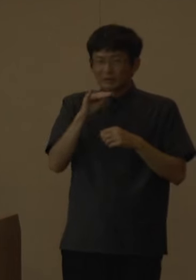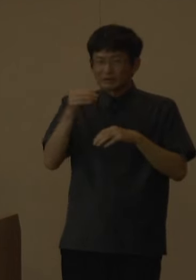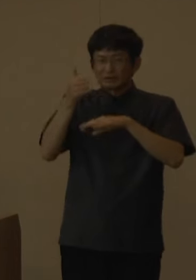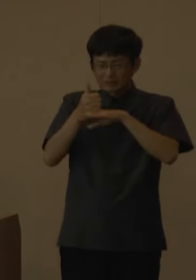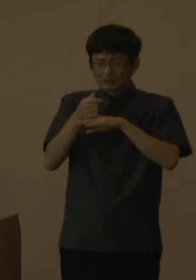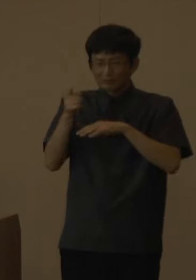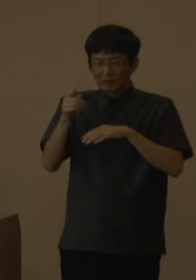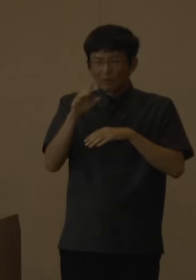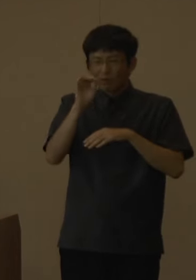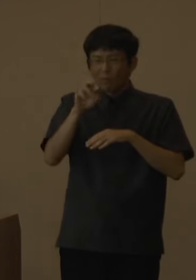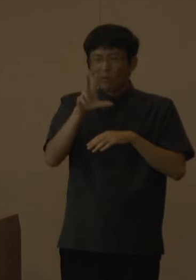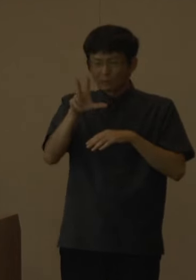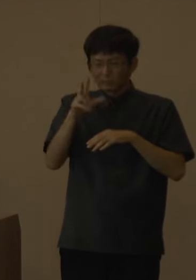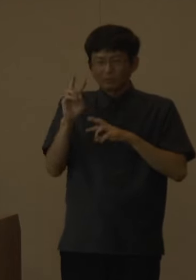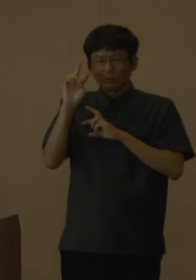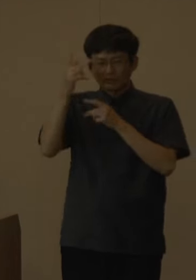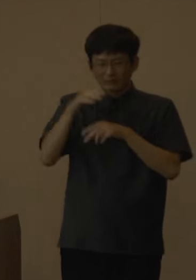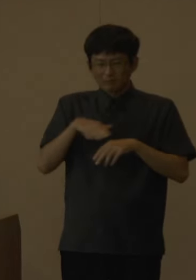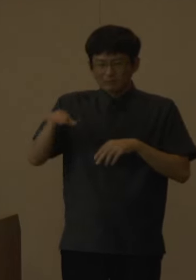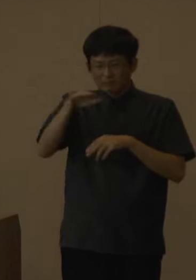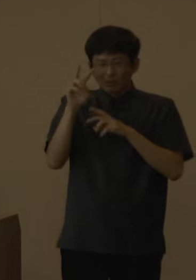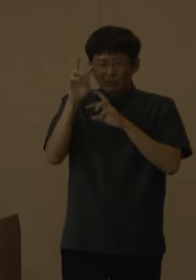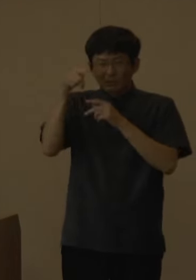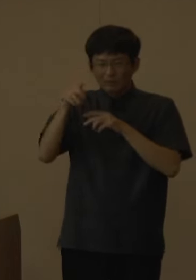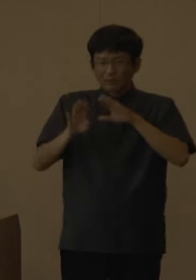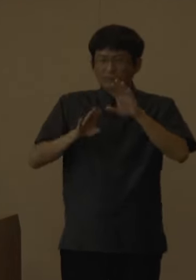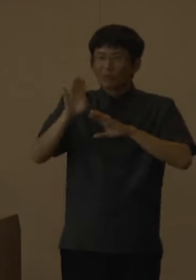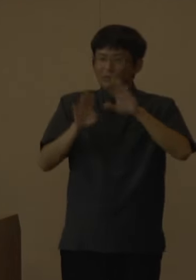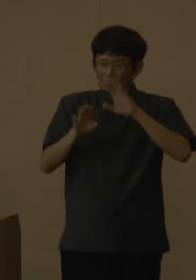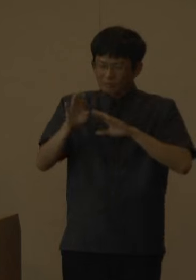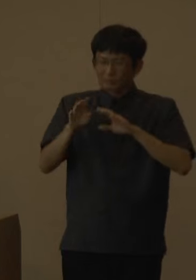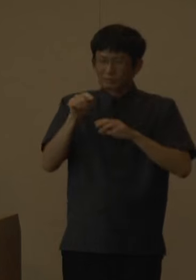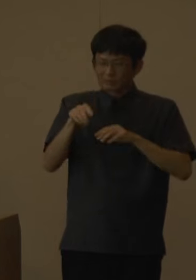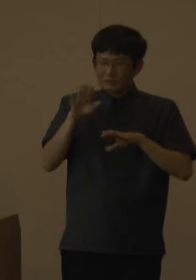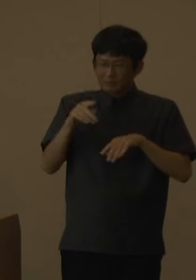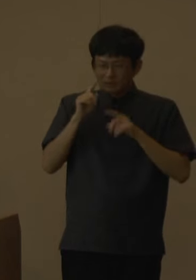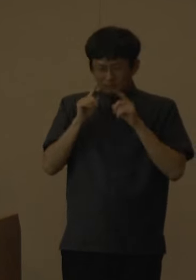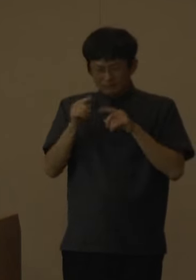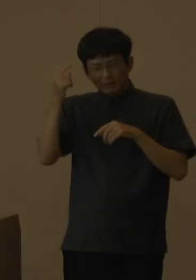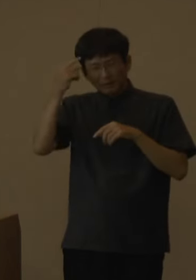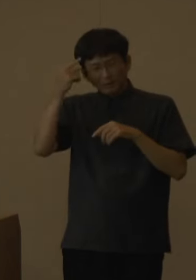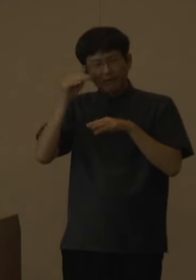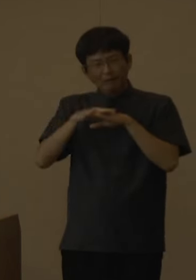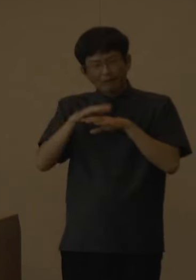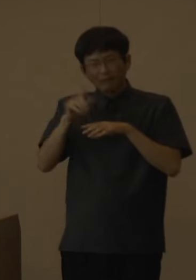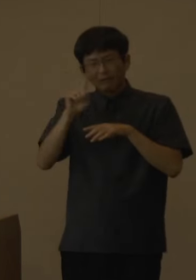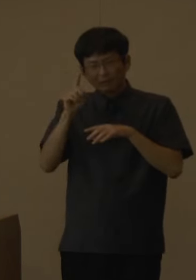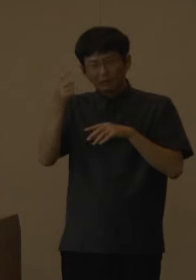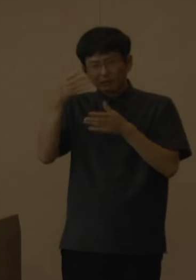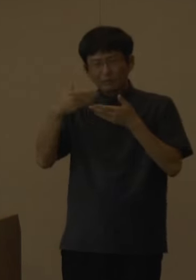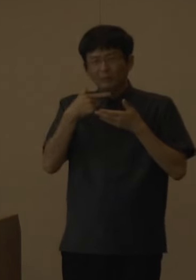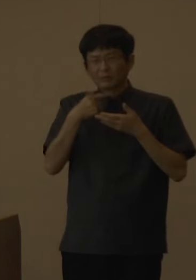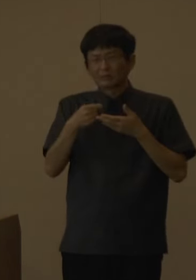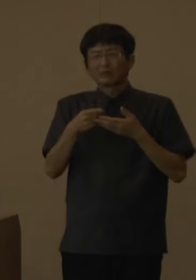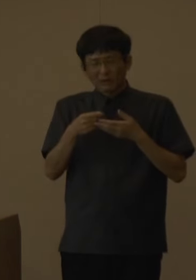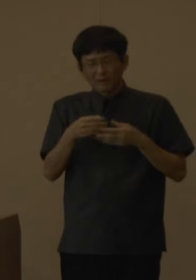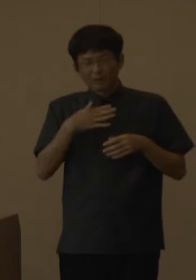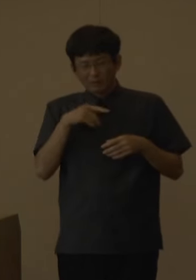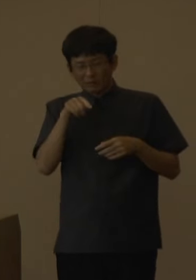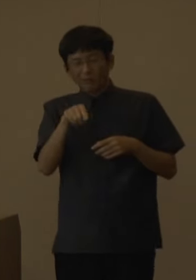の現状についてどうお考えなのかという、その考え方をですね、ちょっとお伺いできればと思いますけど、 はい、オール沖縄